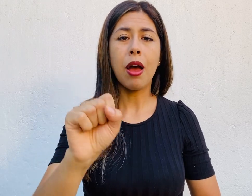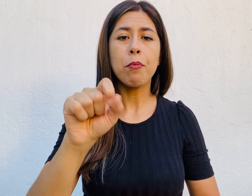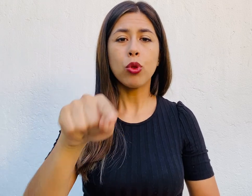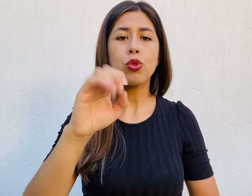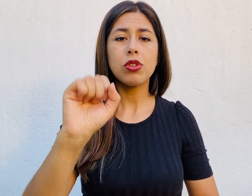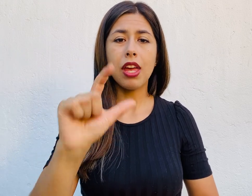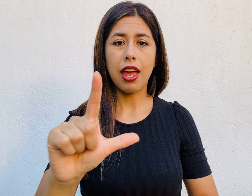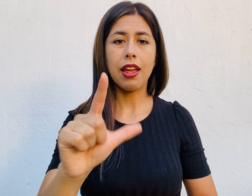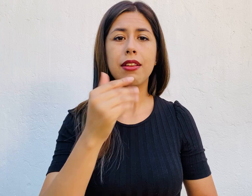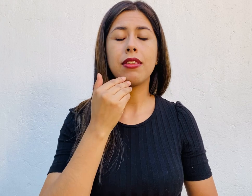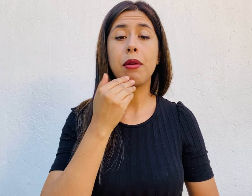fanpage Facebook